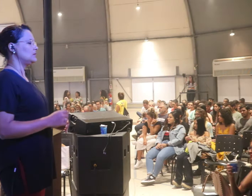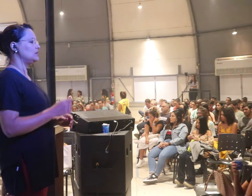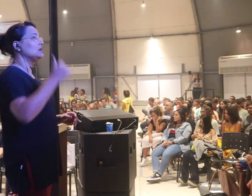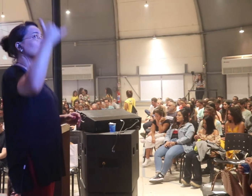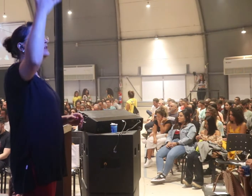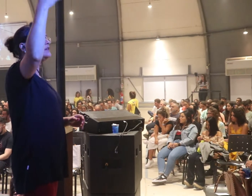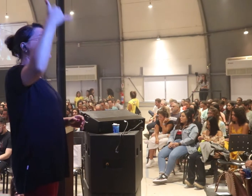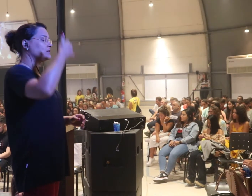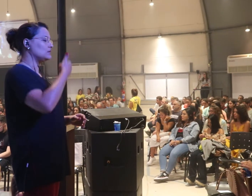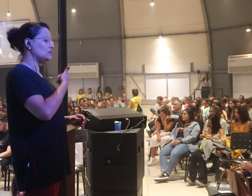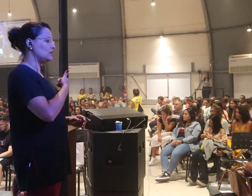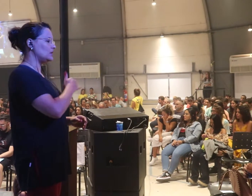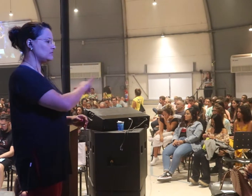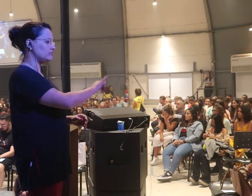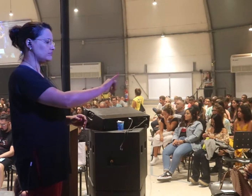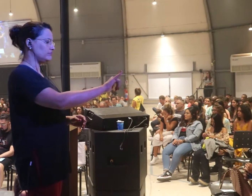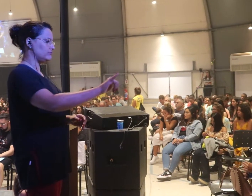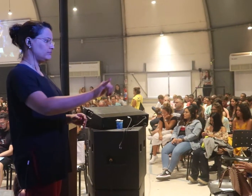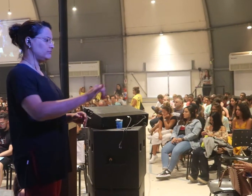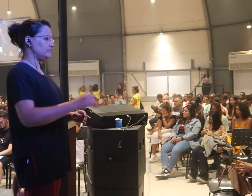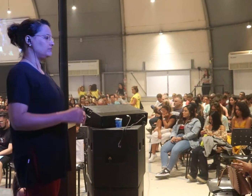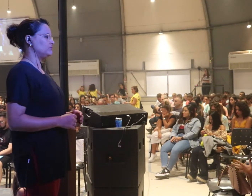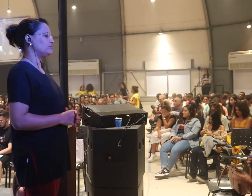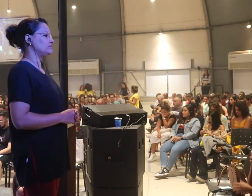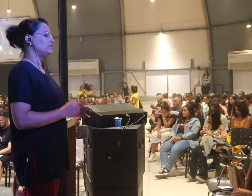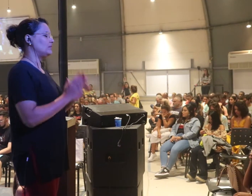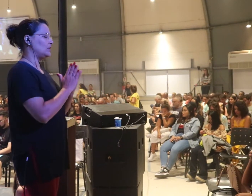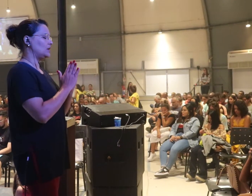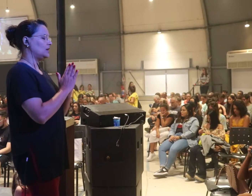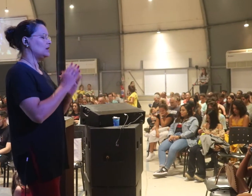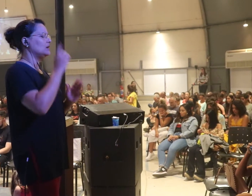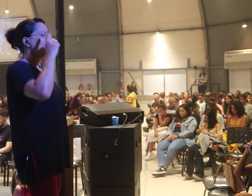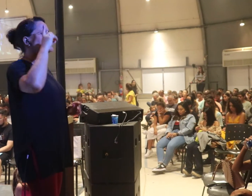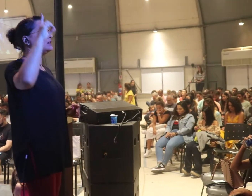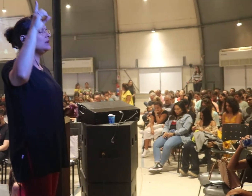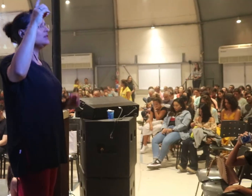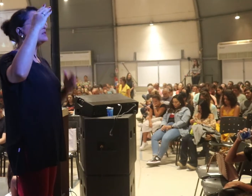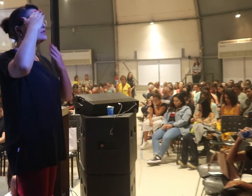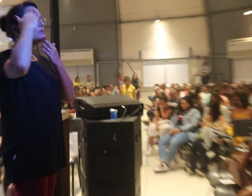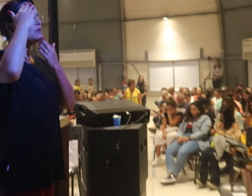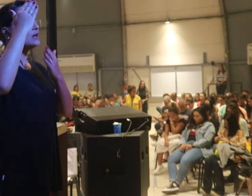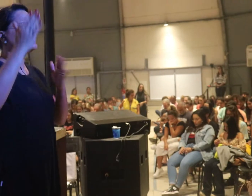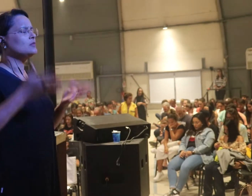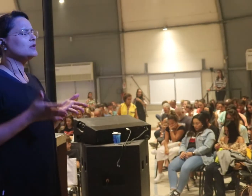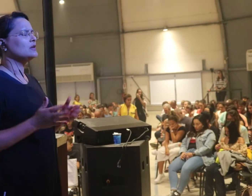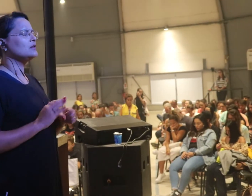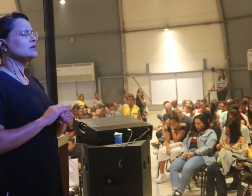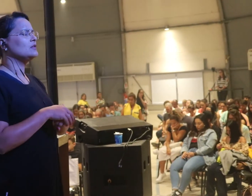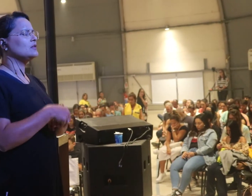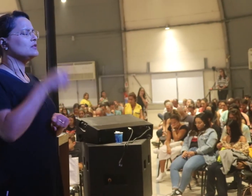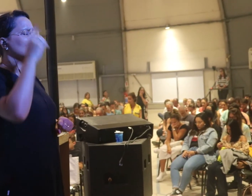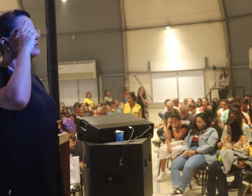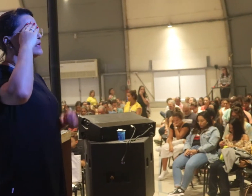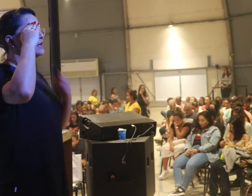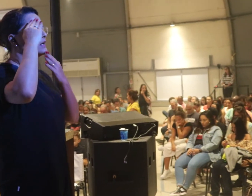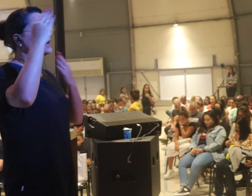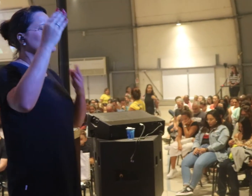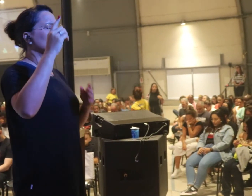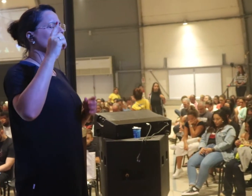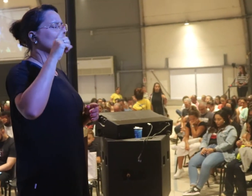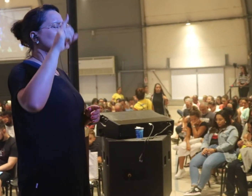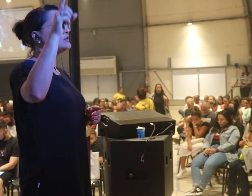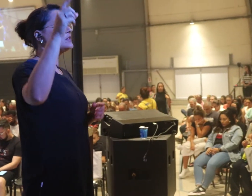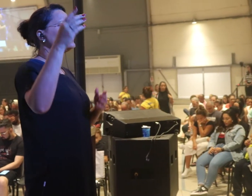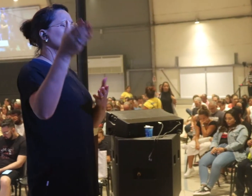gente essa noite aqui, amém? Vamos fazer uma oração nesse momento. Deus, obrigado por essa noite, Senhor. Obrigado porque você trouxe cada um de nós até